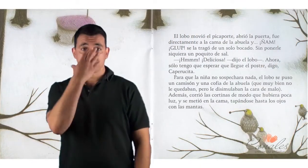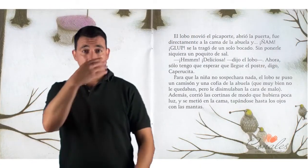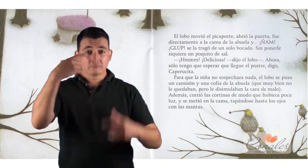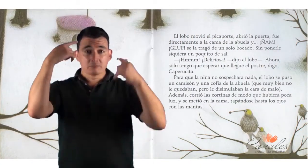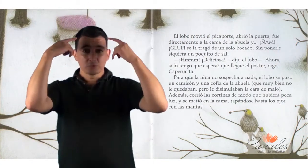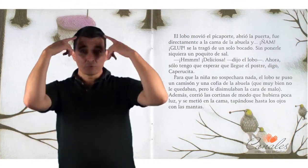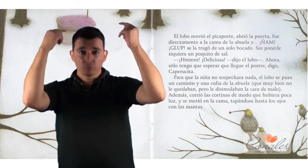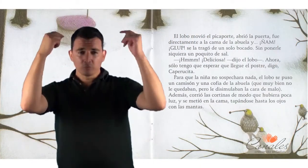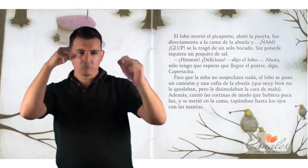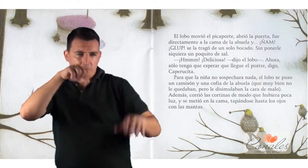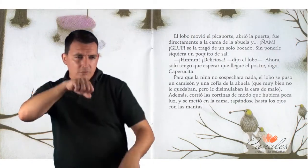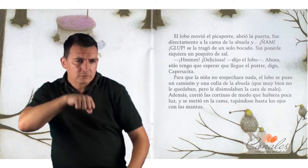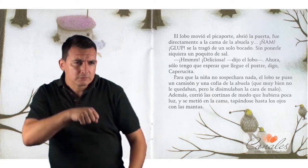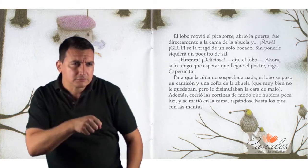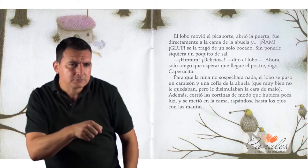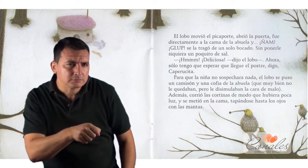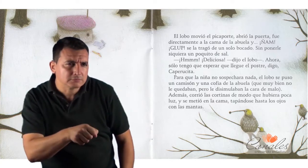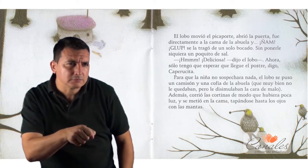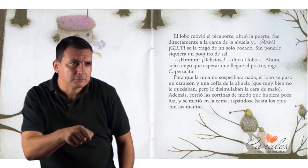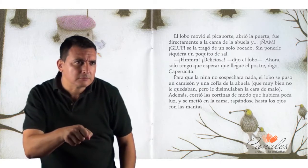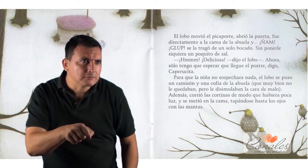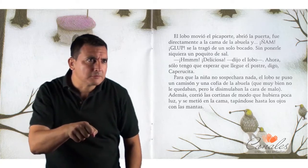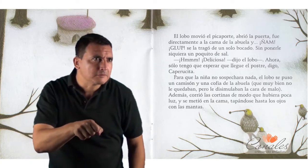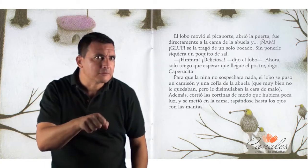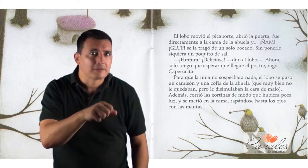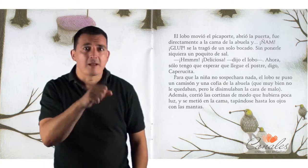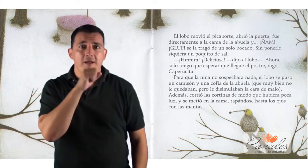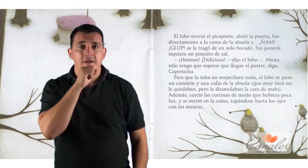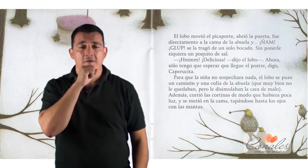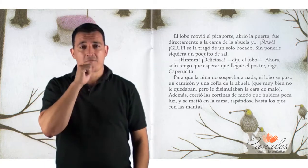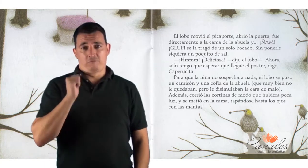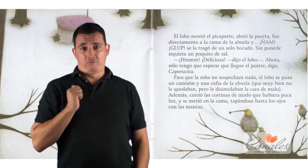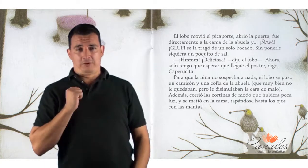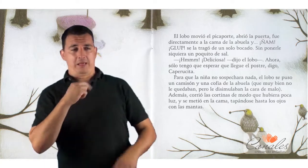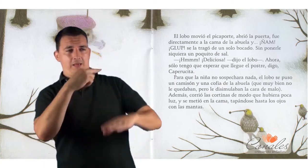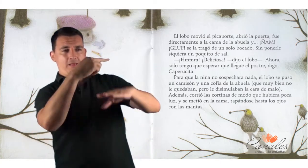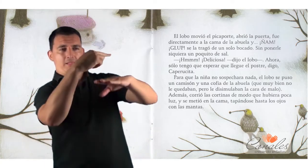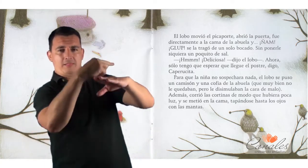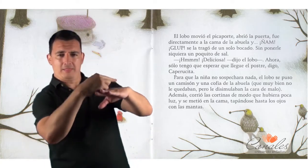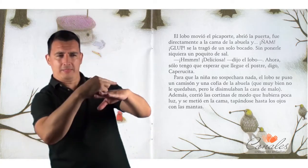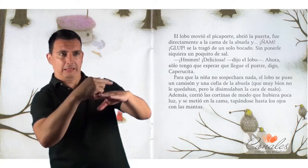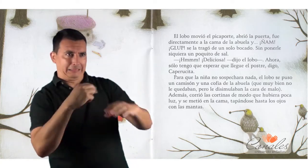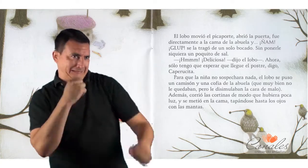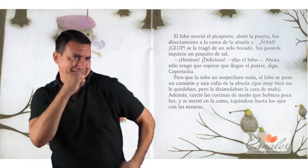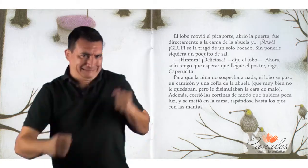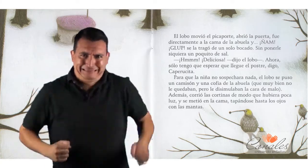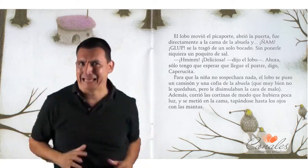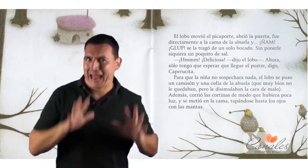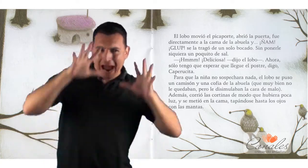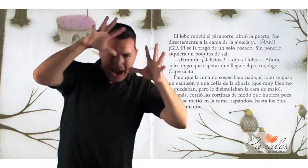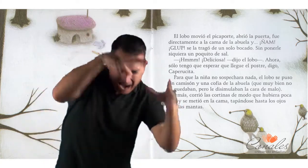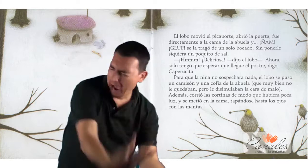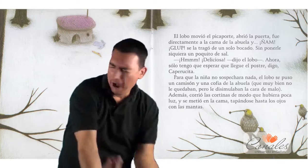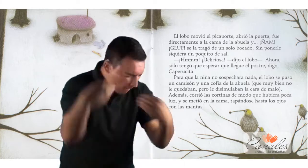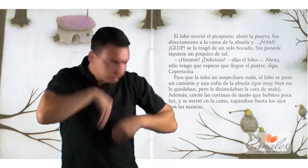El lobo movió el picaporte, abrió la puerta, fue directamente a la cama de la abuela y ñam,